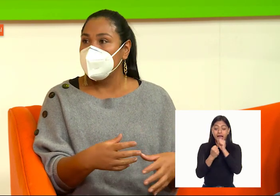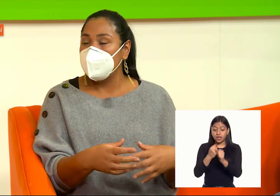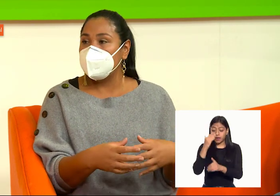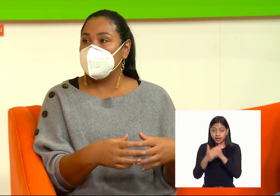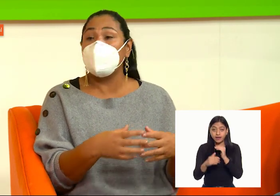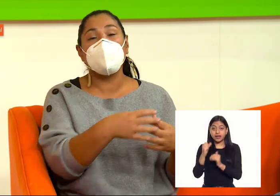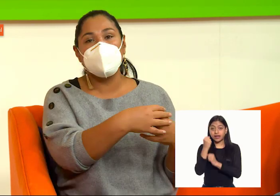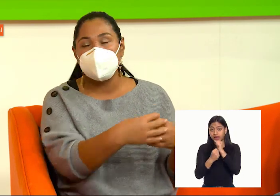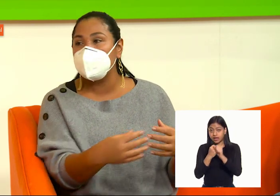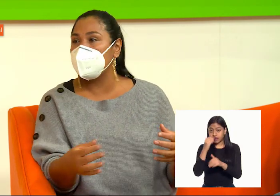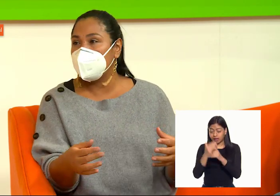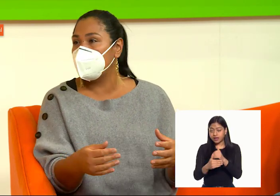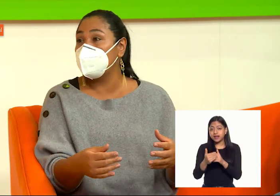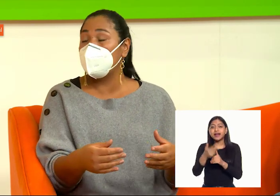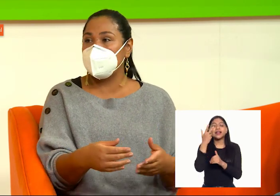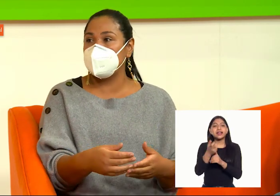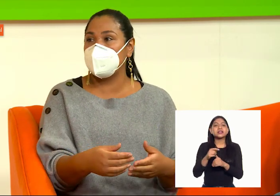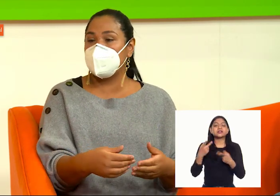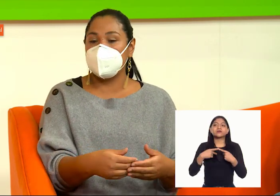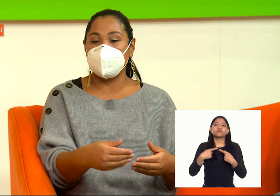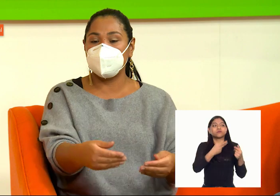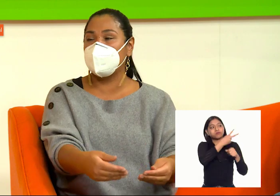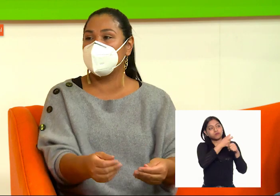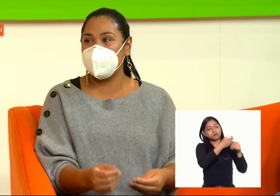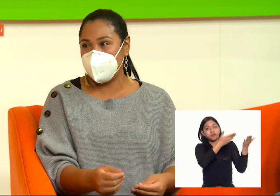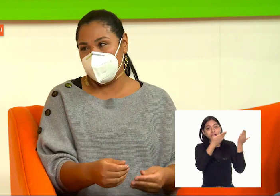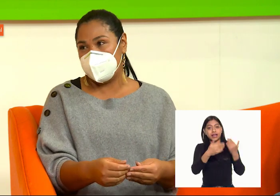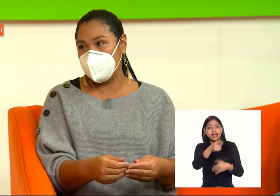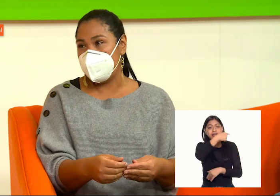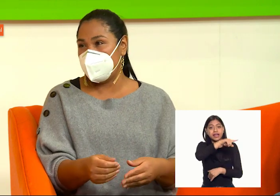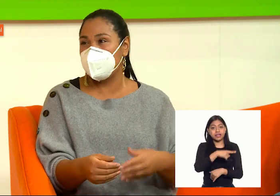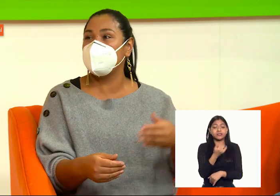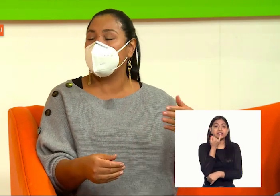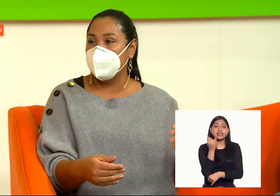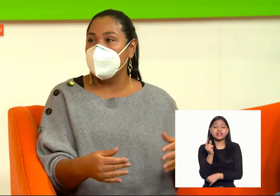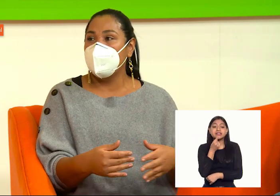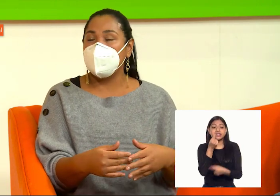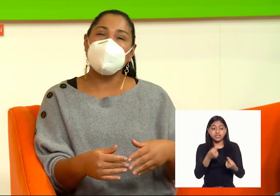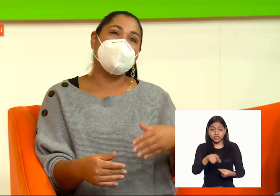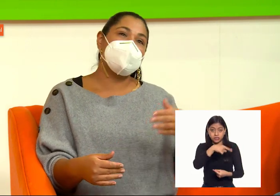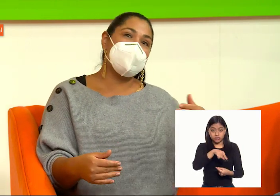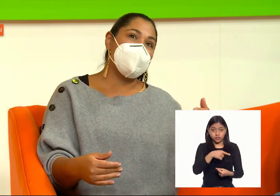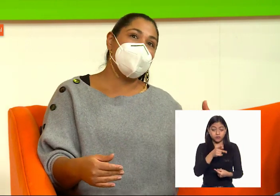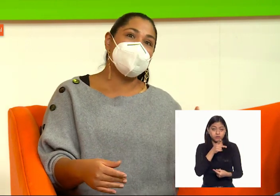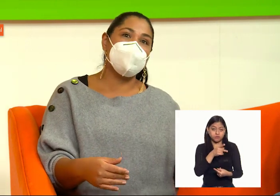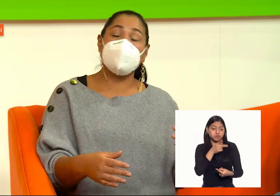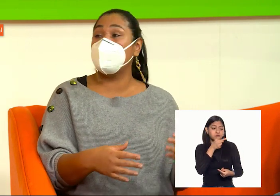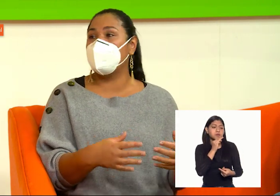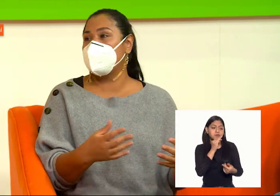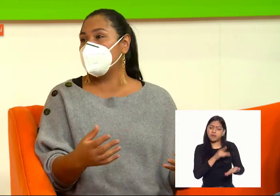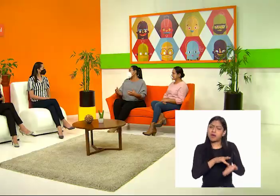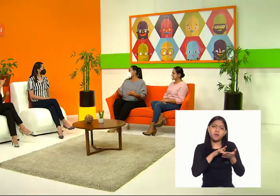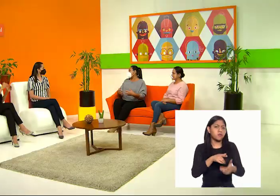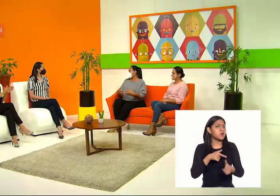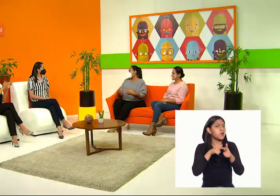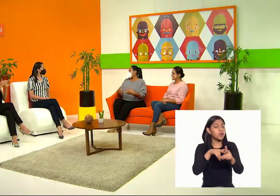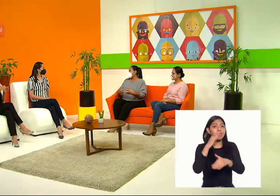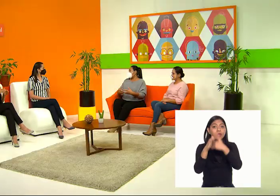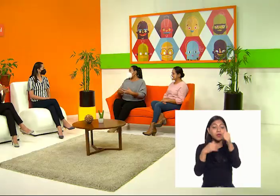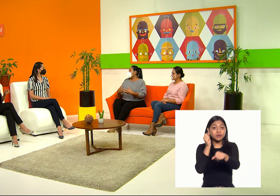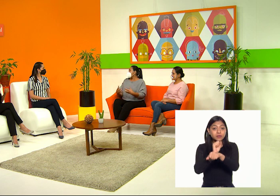empiezan, algunos siguen, algunos papás están desde que sus hijos entraron a preescolar, ¿no? Entonces ya cuando ya llegaron a secundaria pues ya son